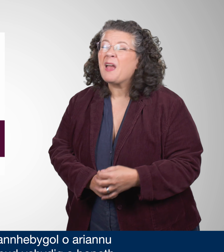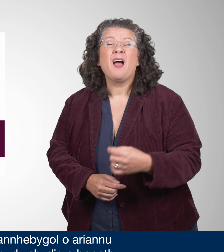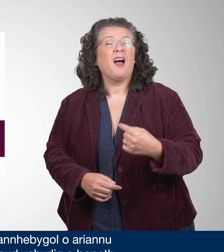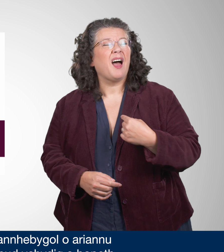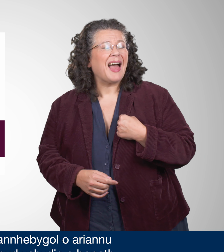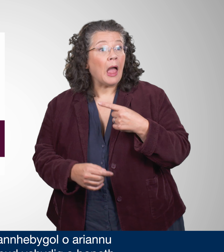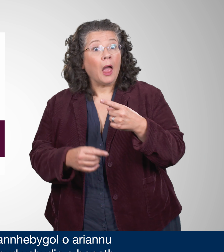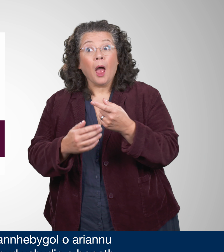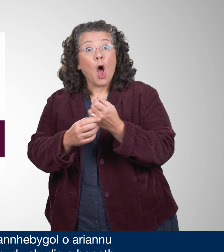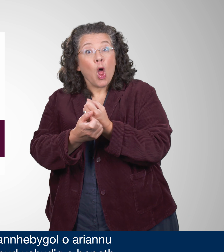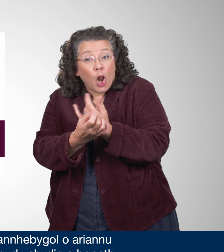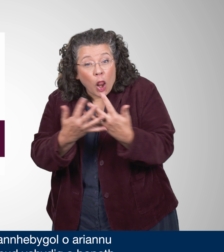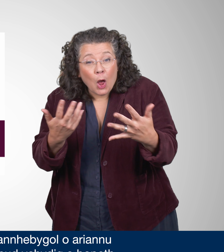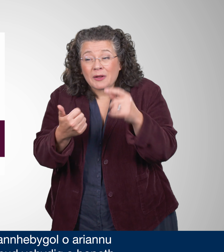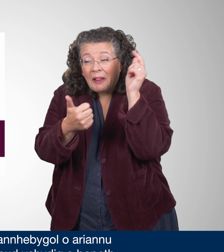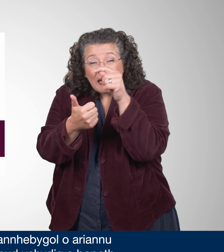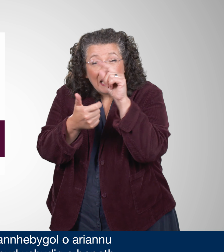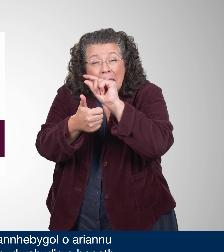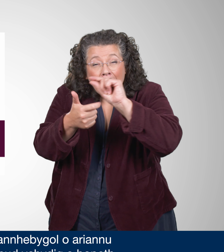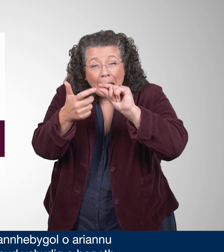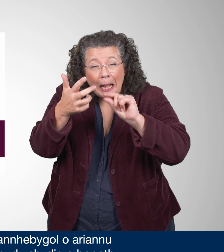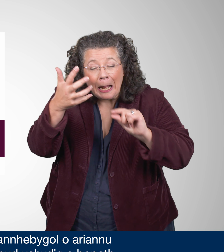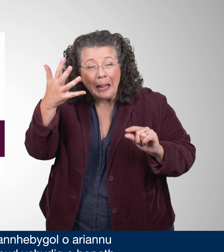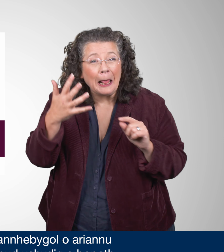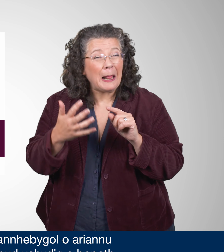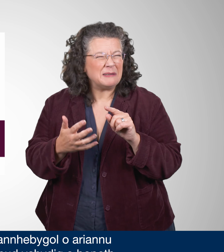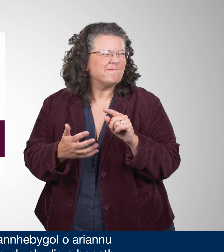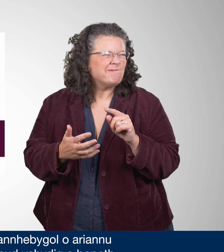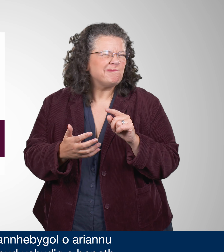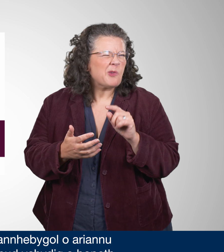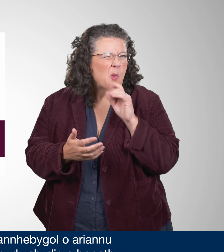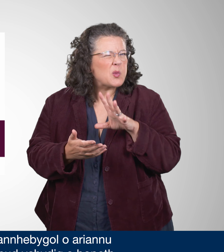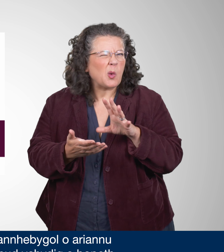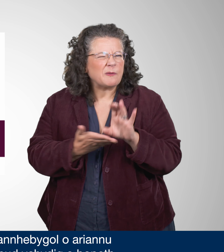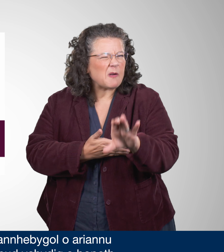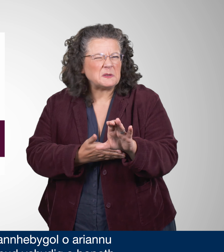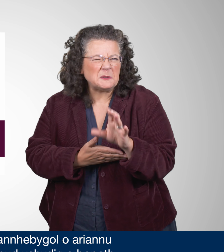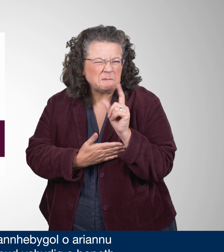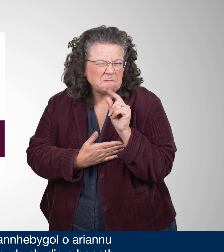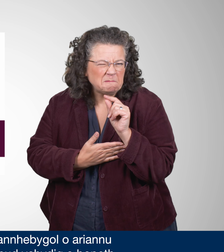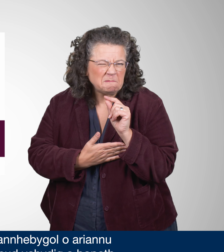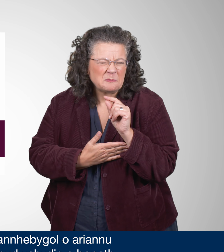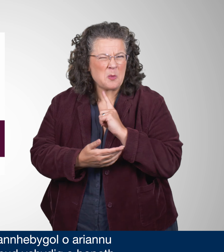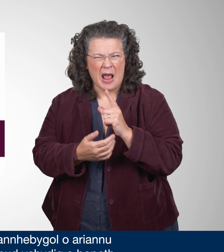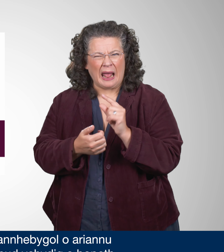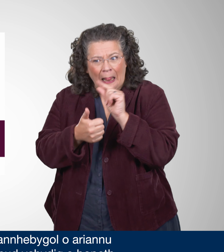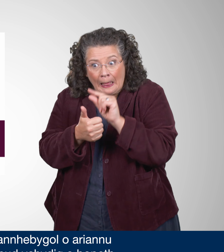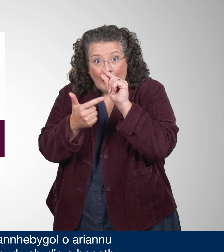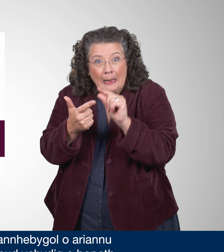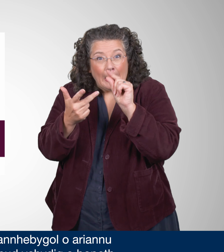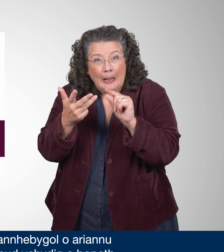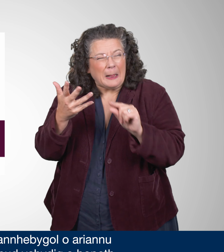Yn yr un modd, rydym yn annhebygol o ariannu